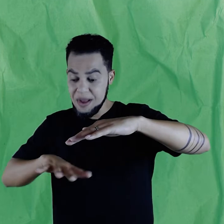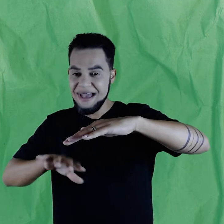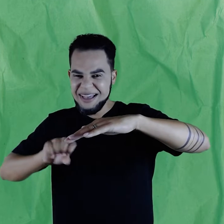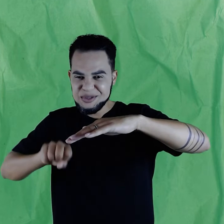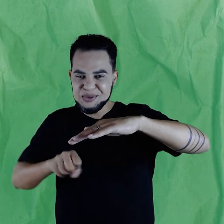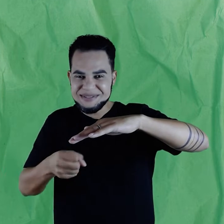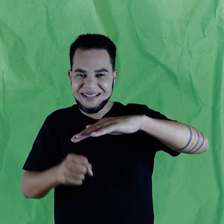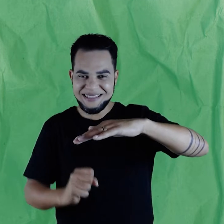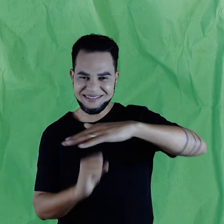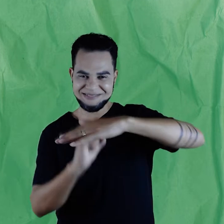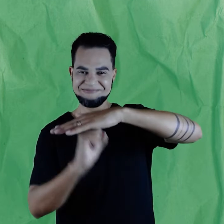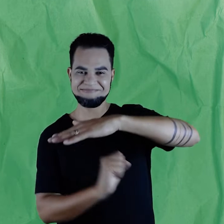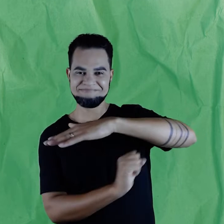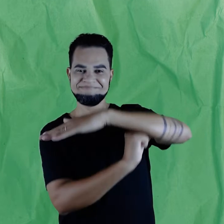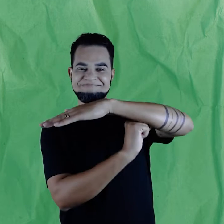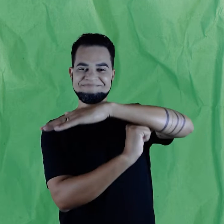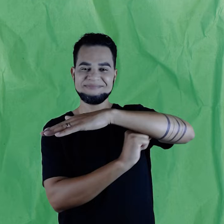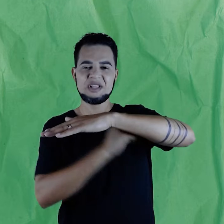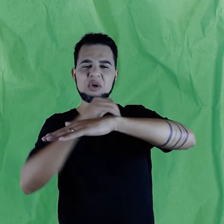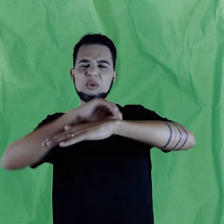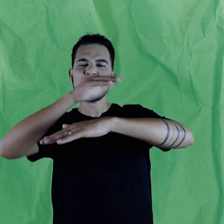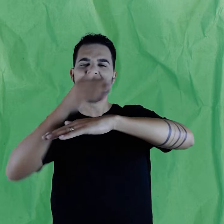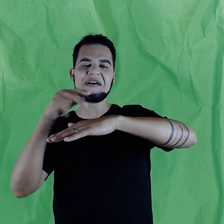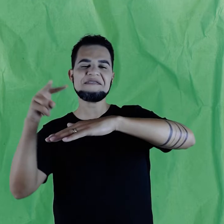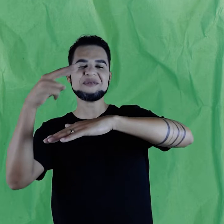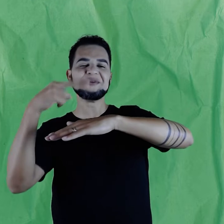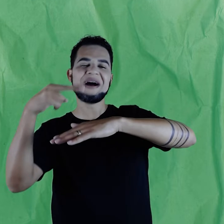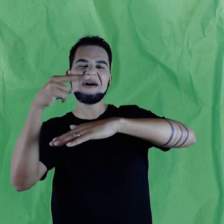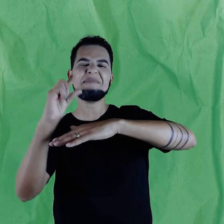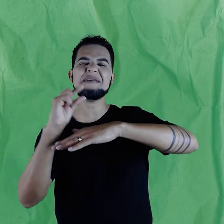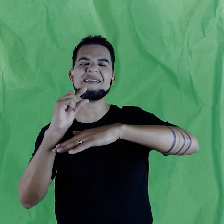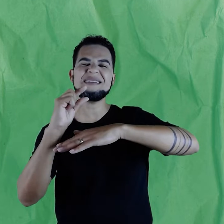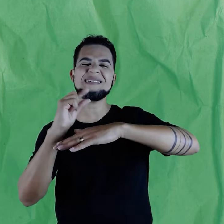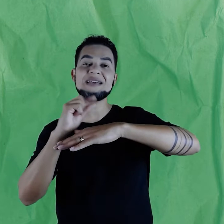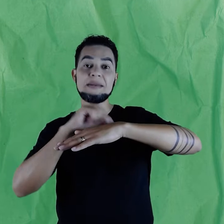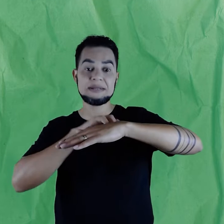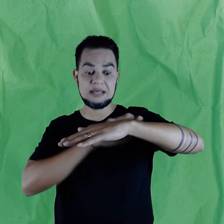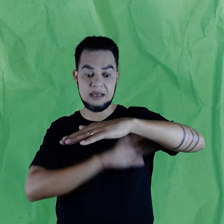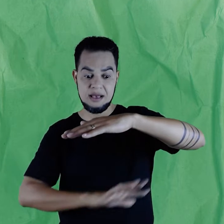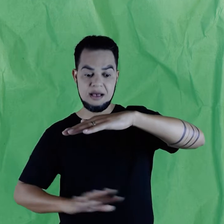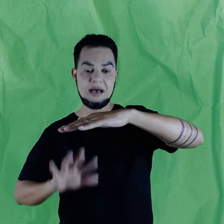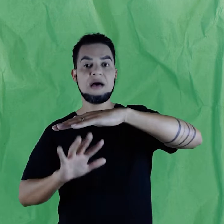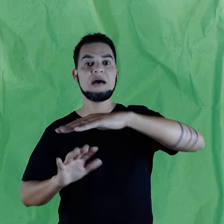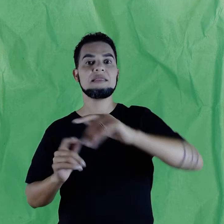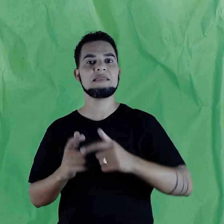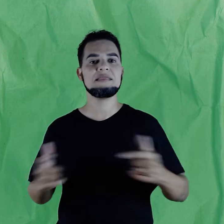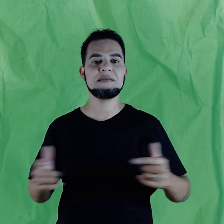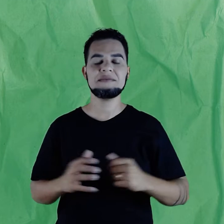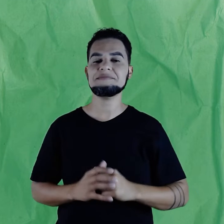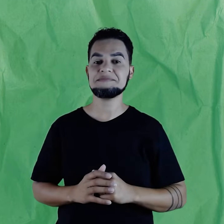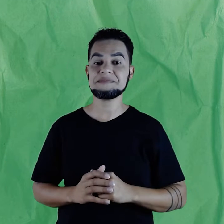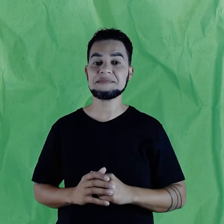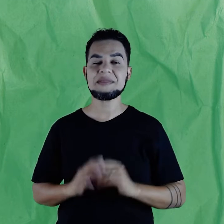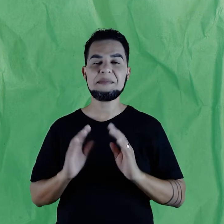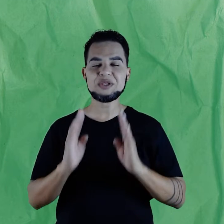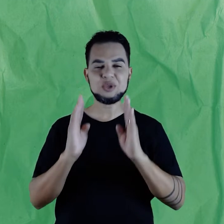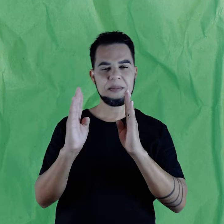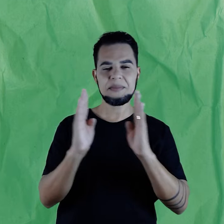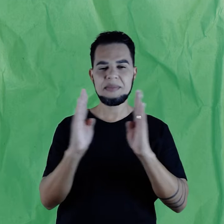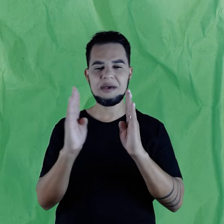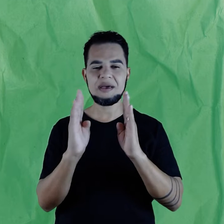sustenta a parte visual da aplicação. E no meio desses dois, a gente tem uma